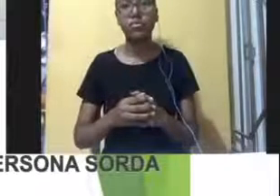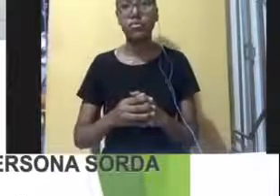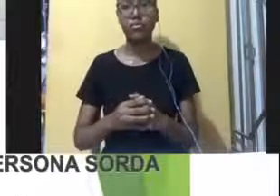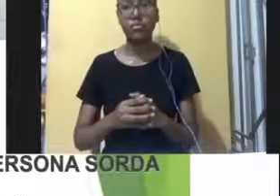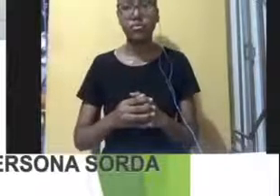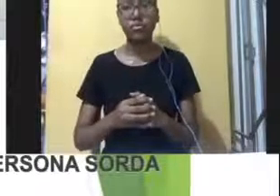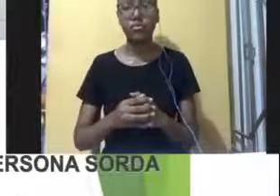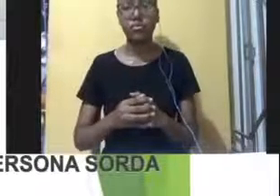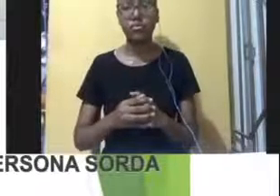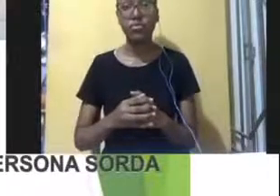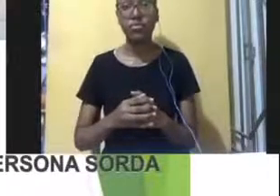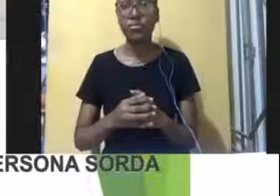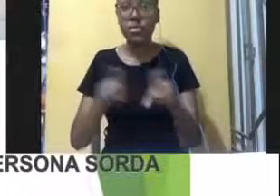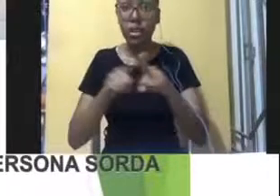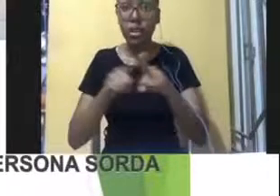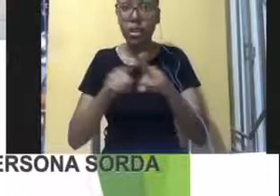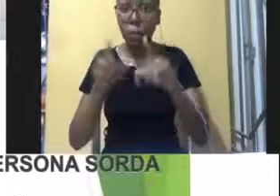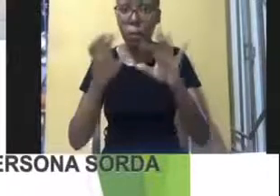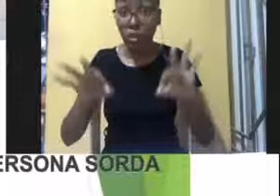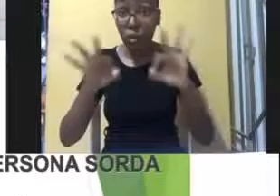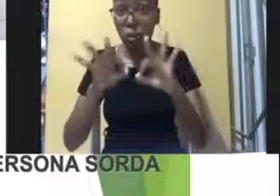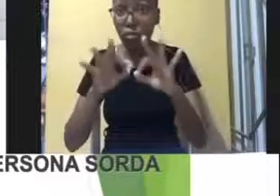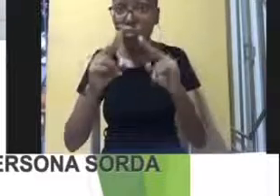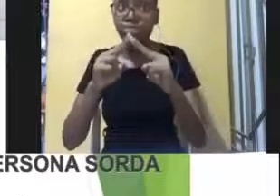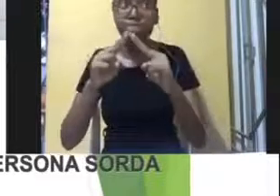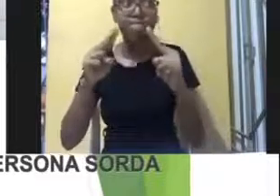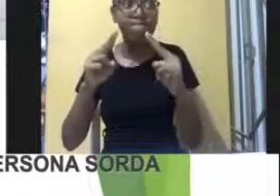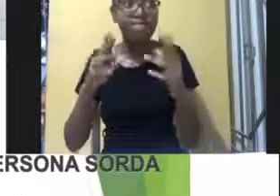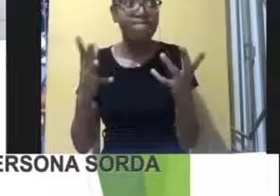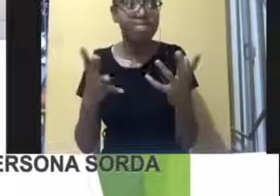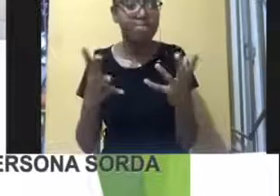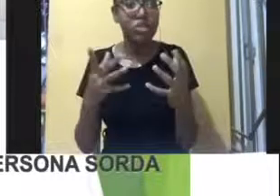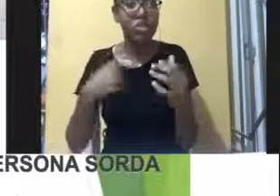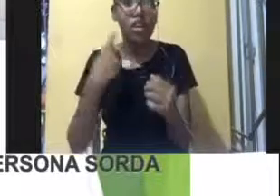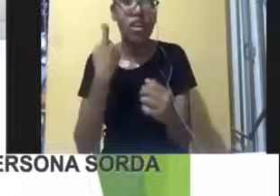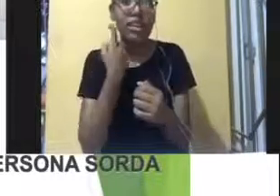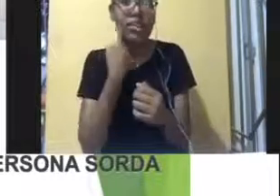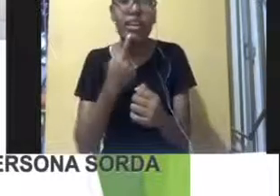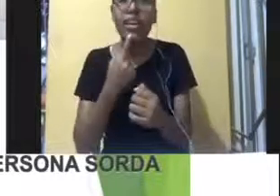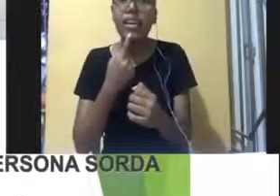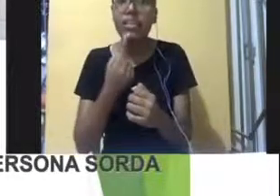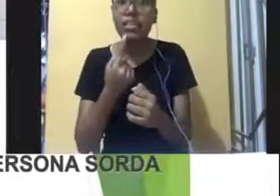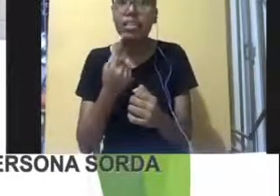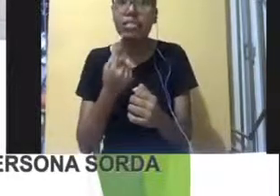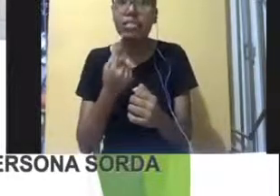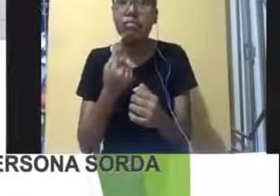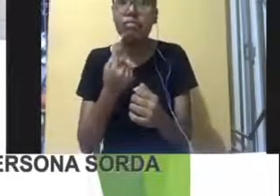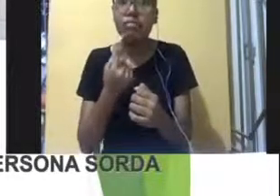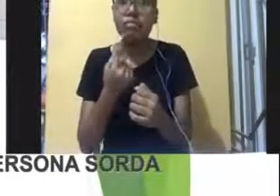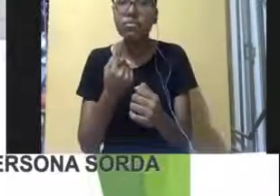Algo muy importante, el concepto. Recuerdan que les hablaba antes de que se le veía como una persona que